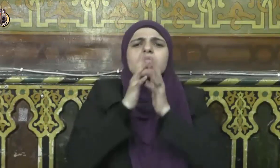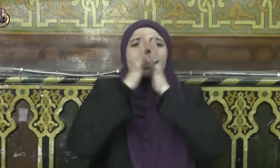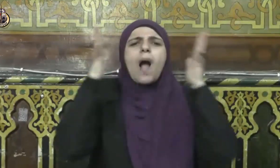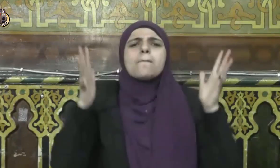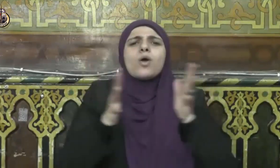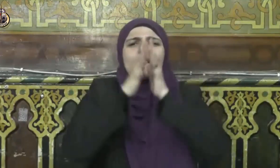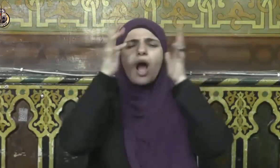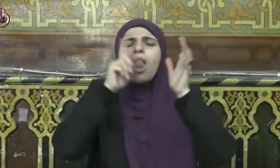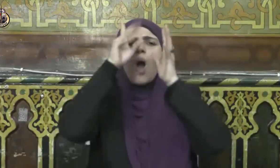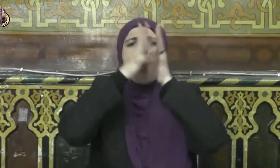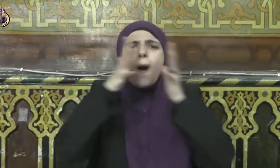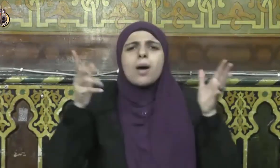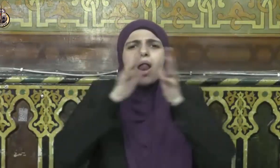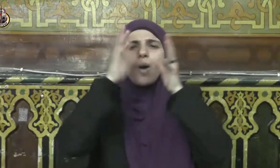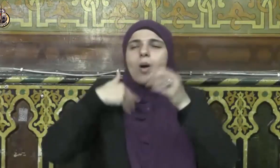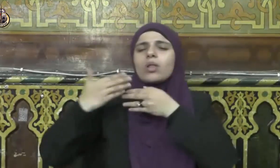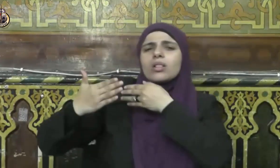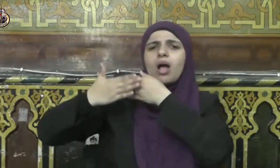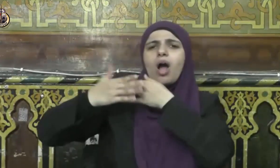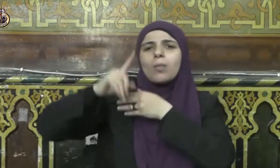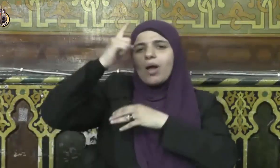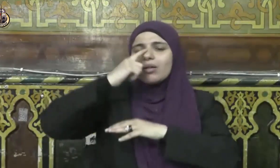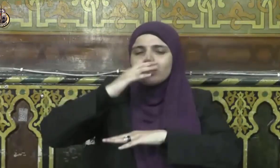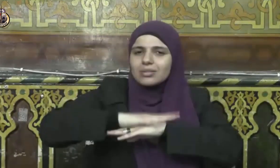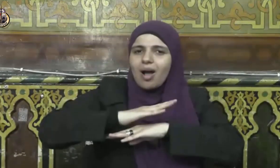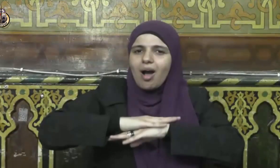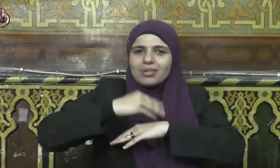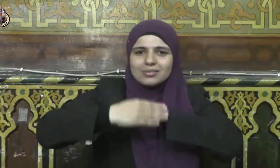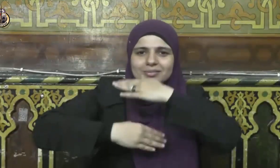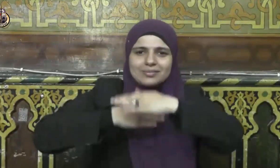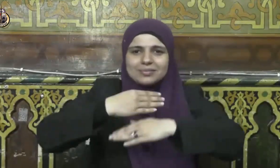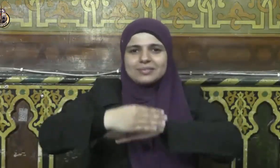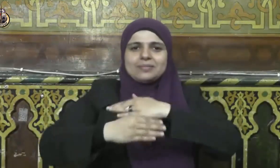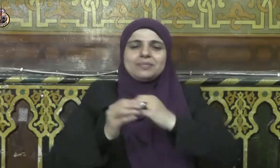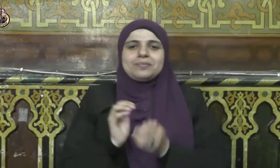والتقرب إلى الله عز وجل بالطاعة بعد الطاعة.